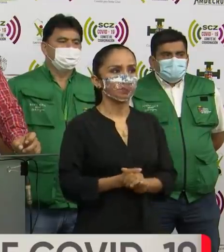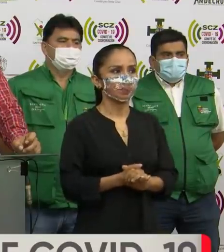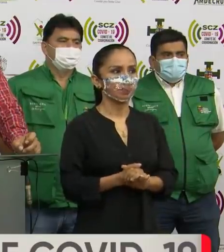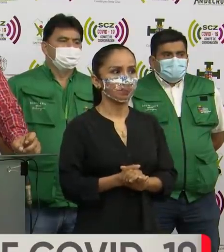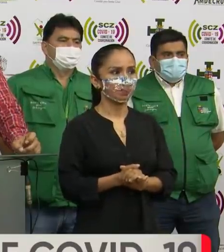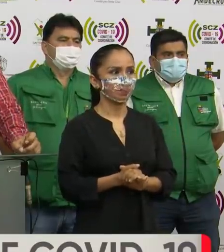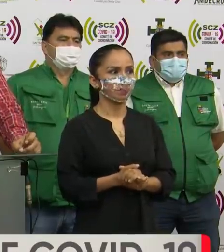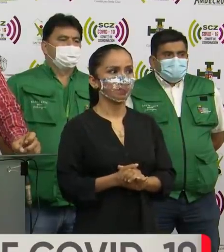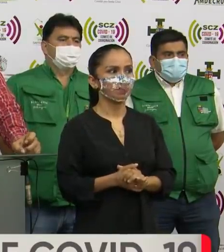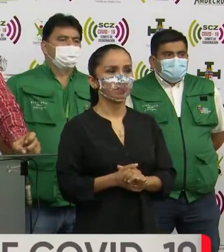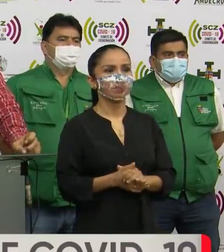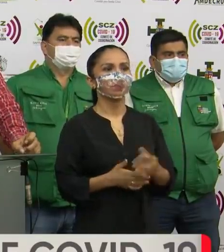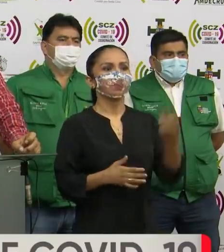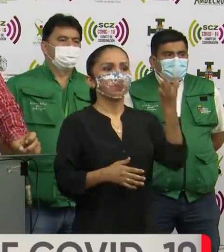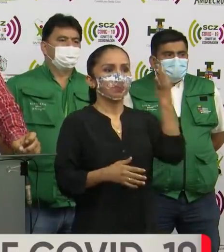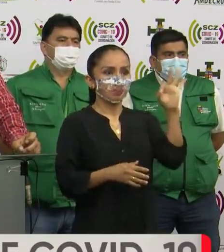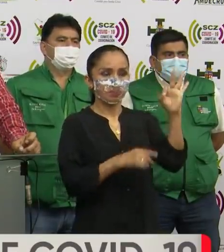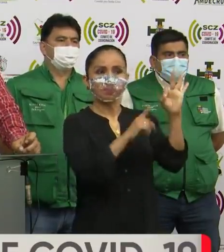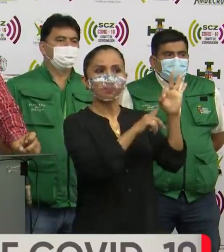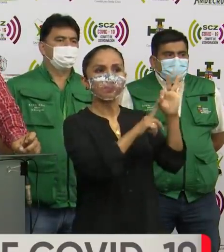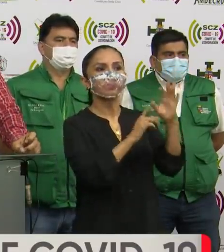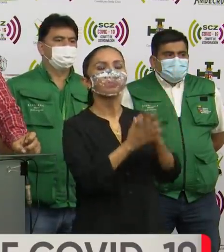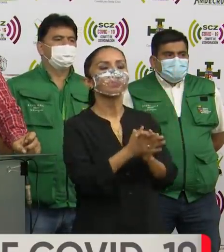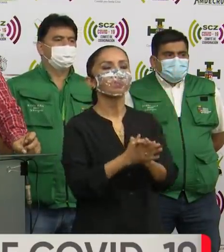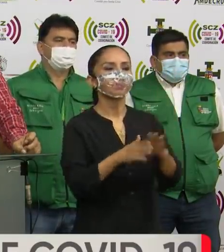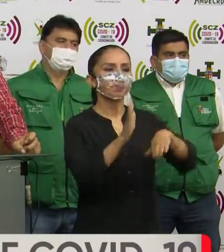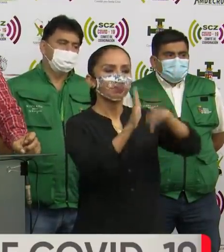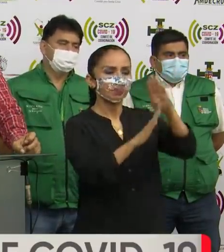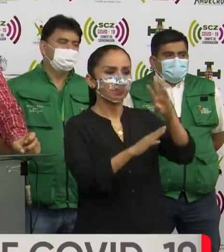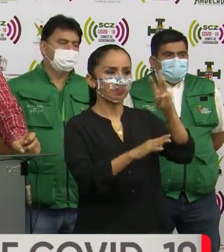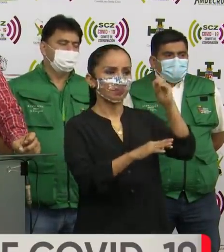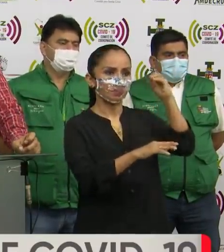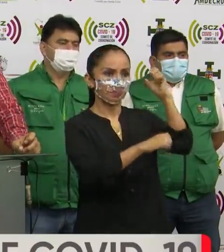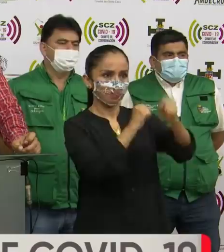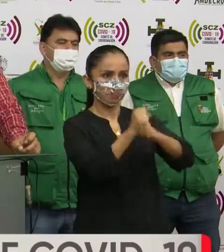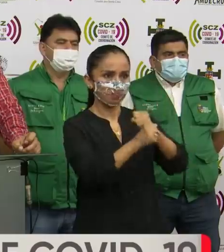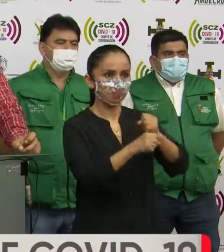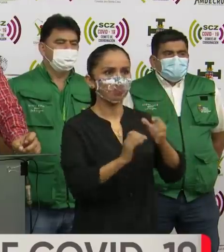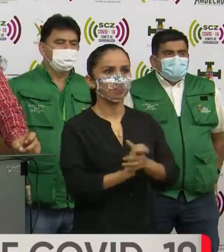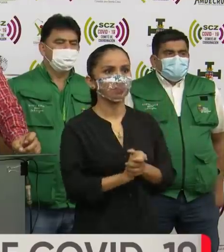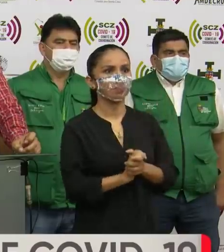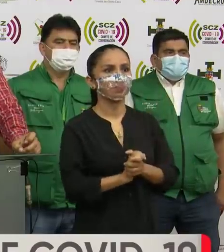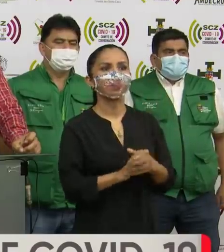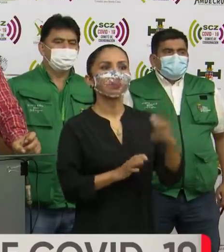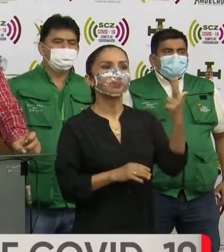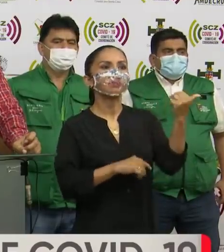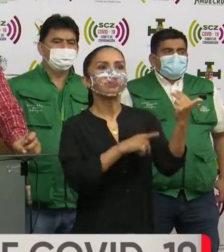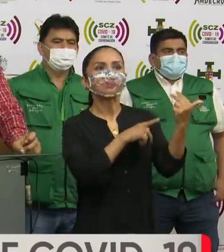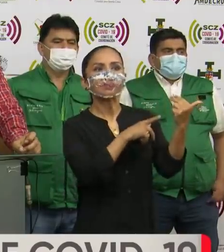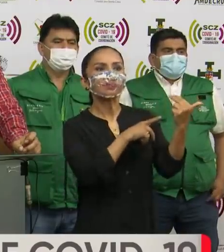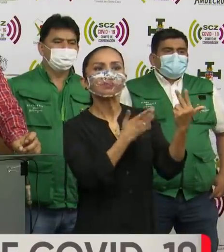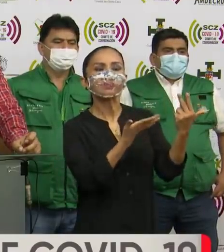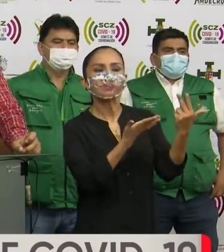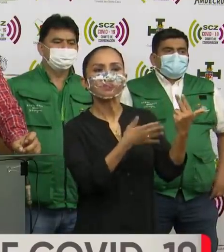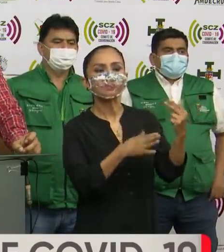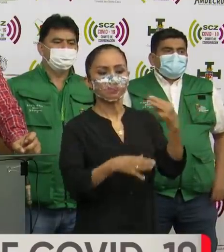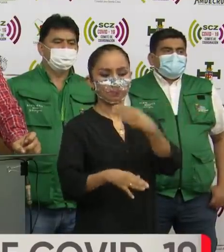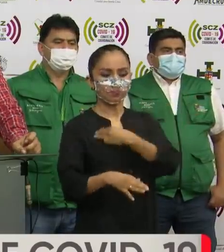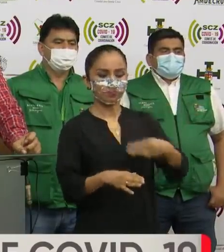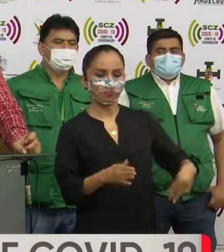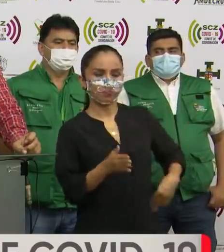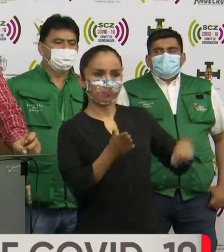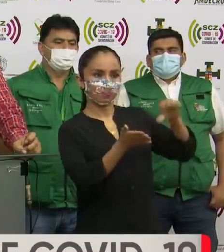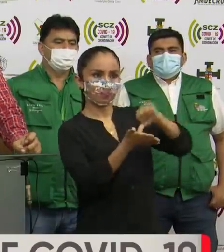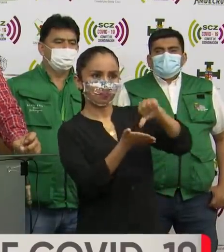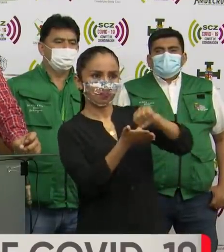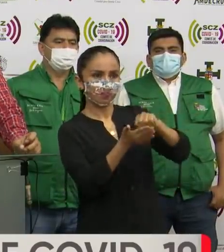estos 19, 10 eran mayores de 60 años. 13 corresponden al municipio de Santa